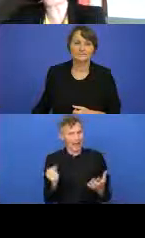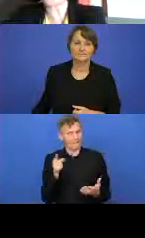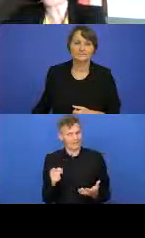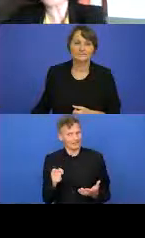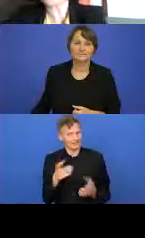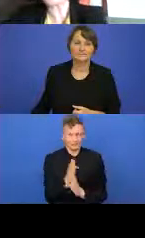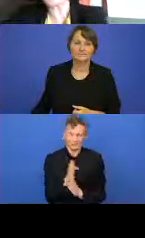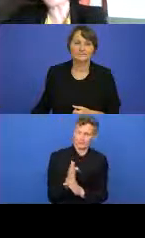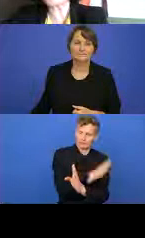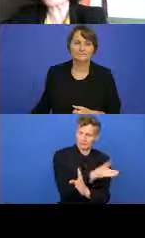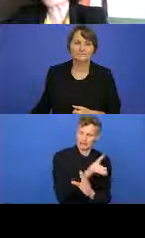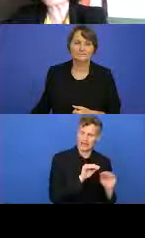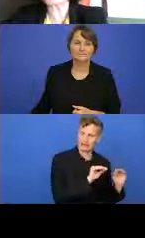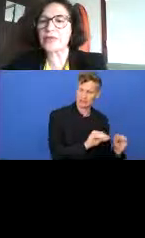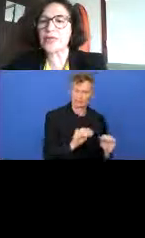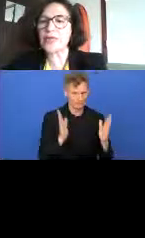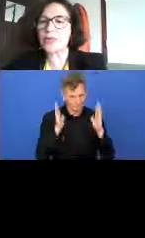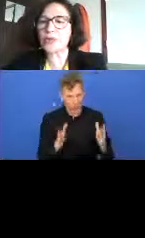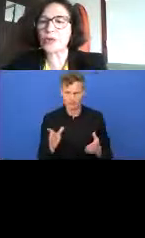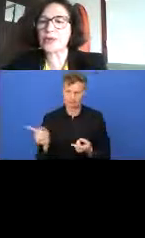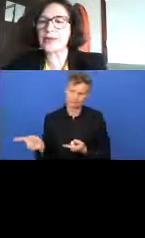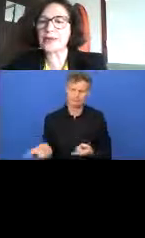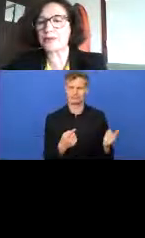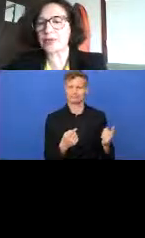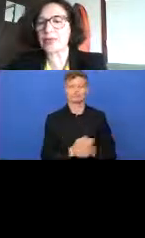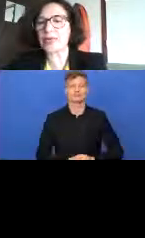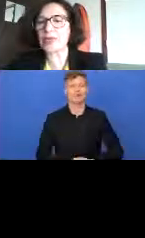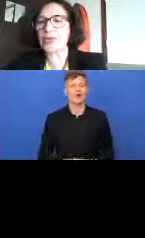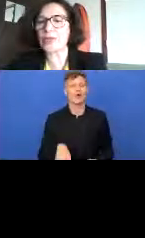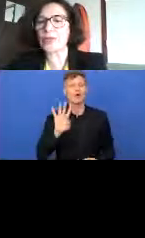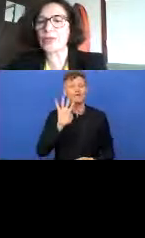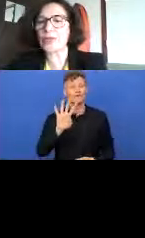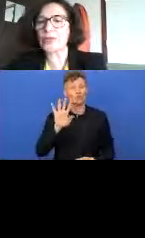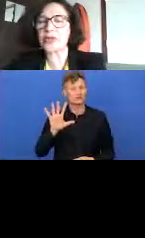184 ont fait de l'éducation pré-primaire une obligation.